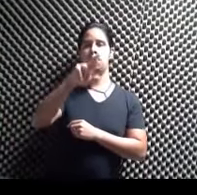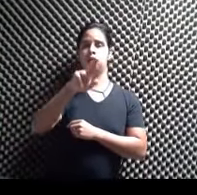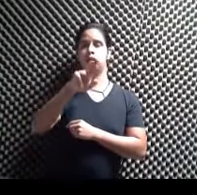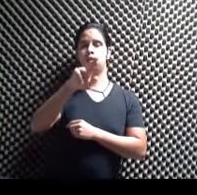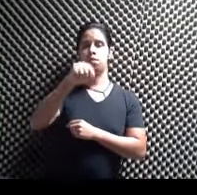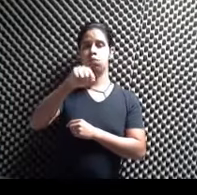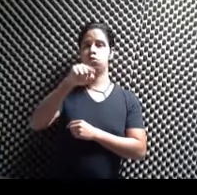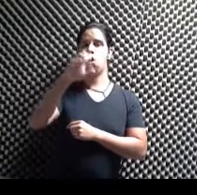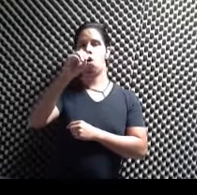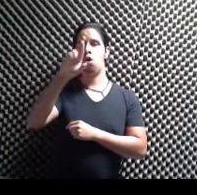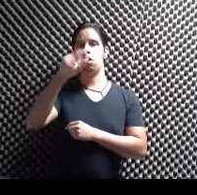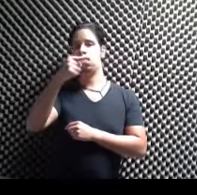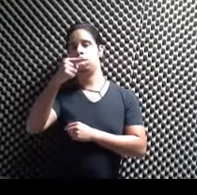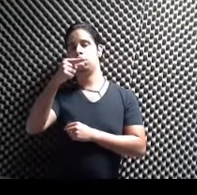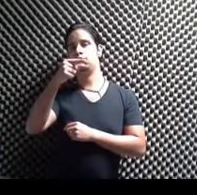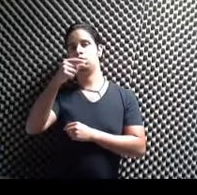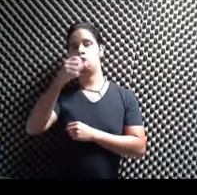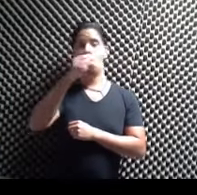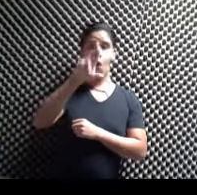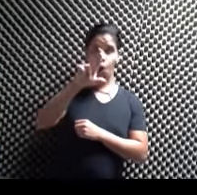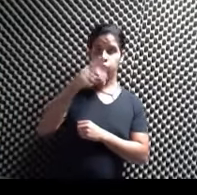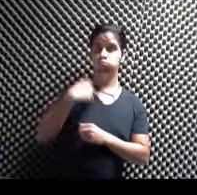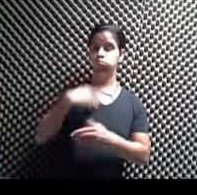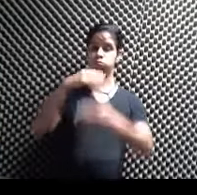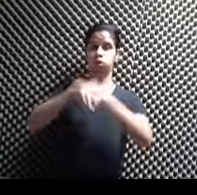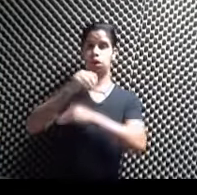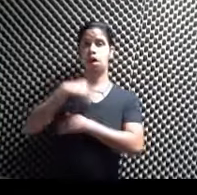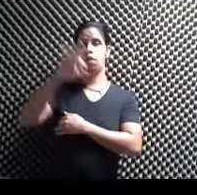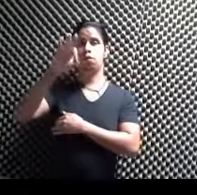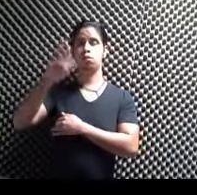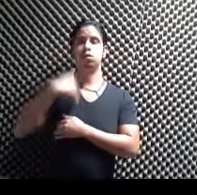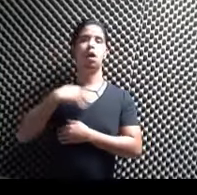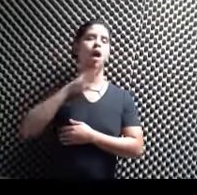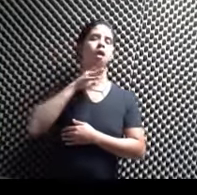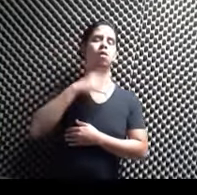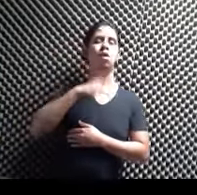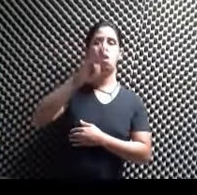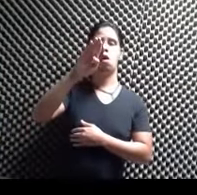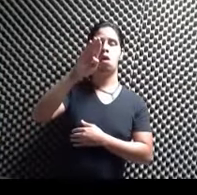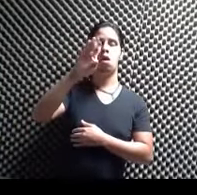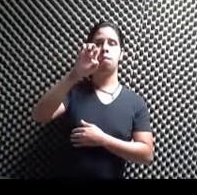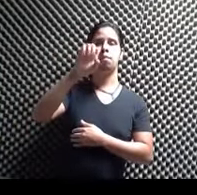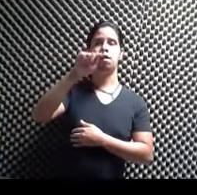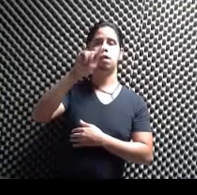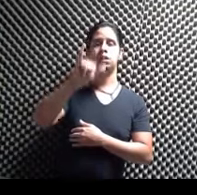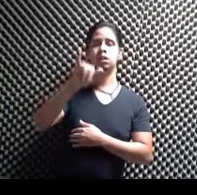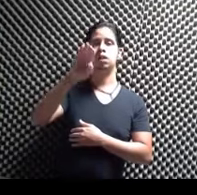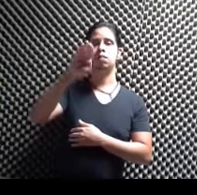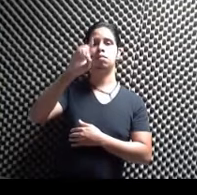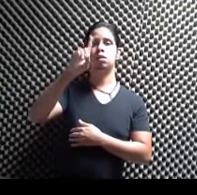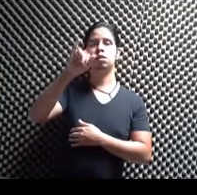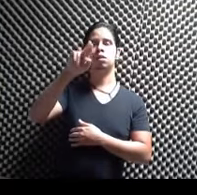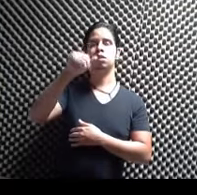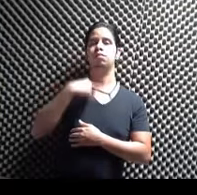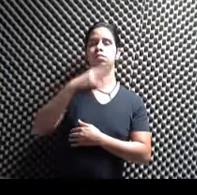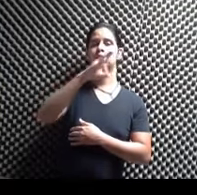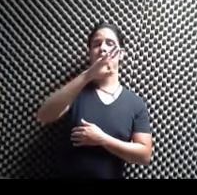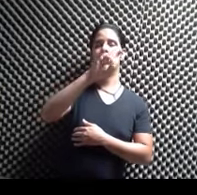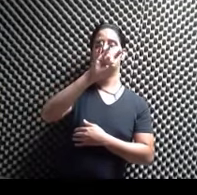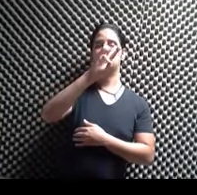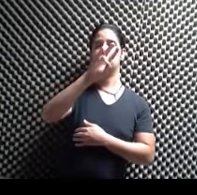mochilaspr.org. O entra a Facebook. Esta chica que le está hablando es Betty Medina. También puede entrar a Facebook. Y entonces